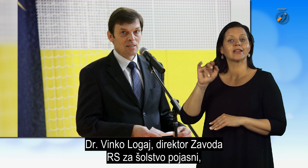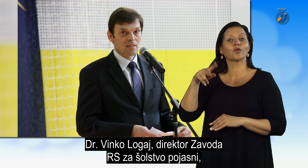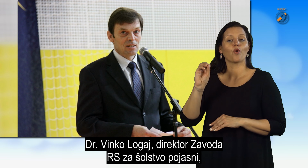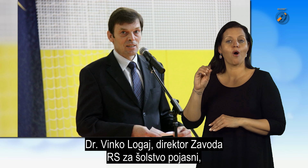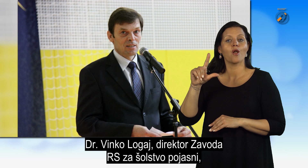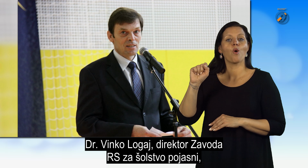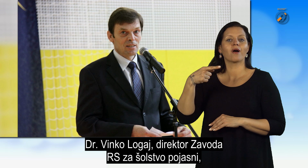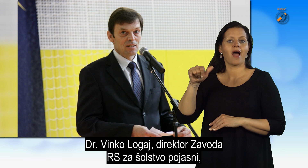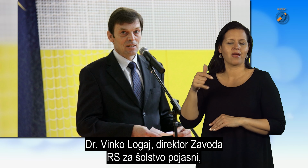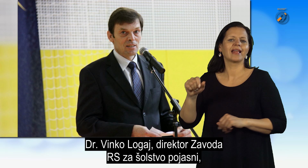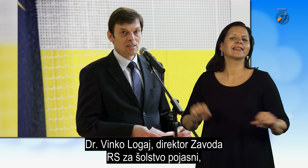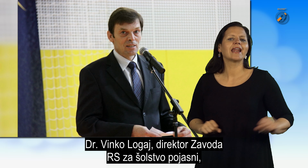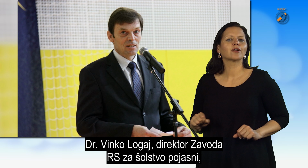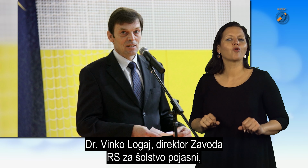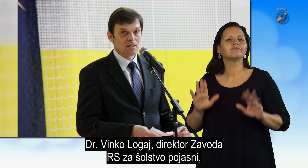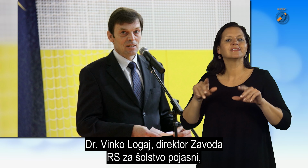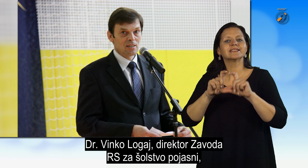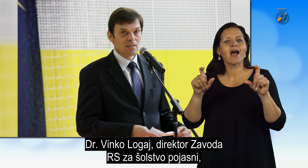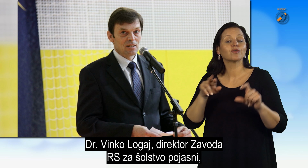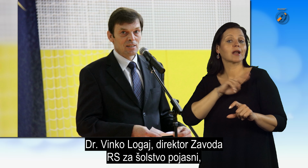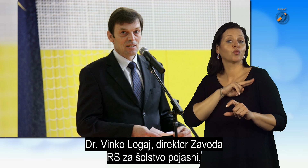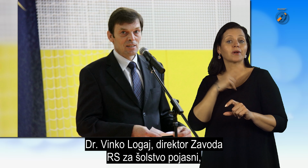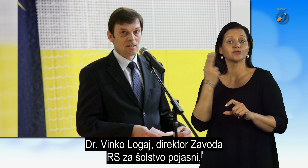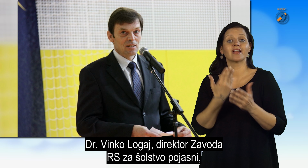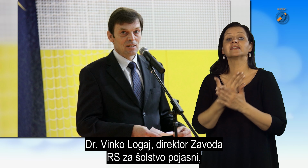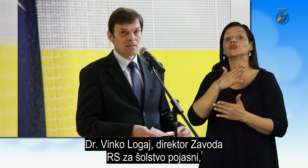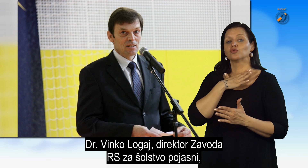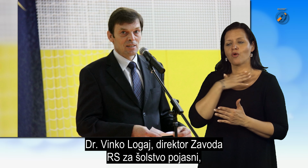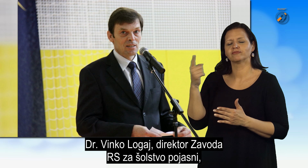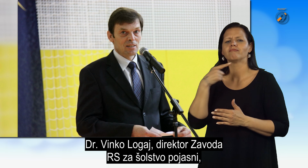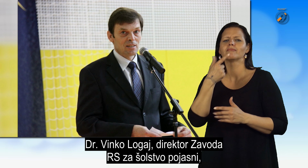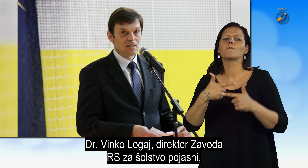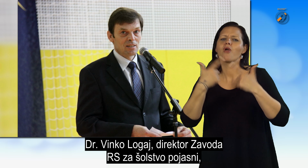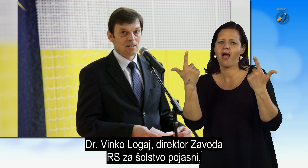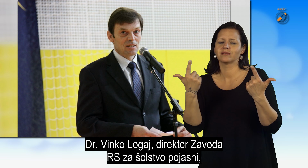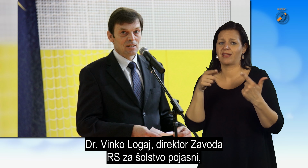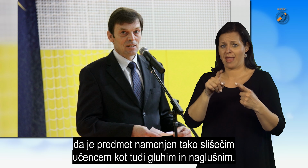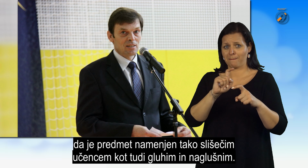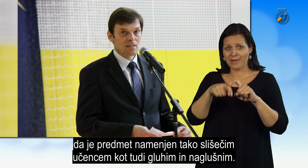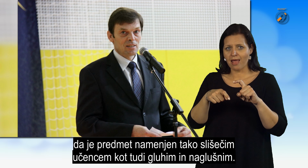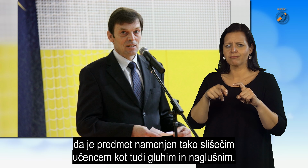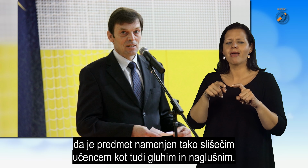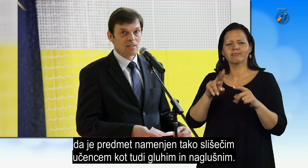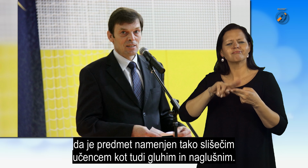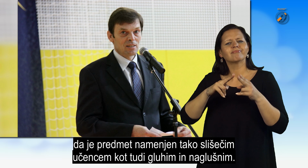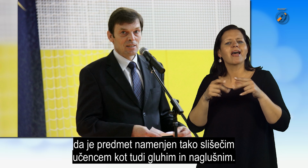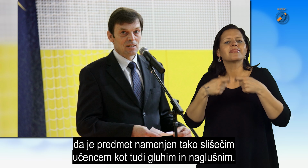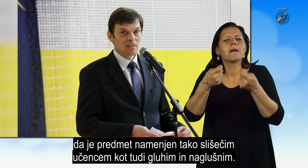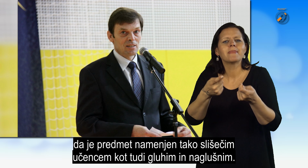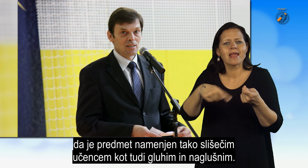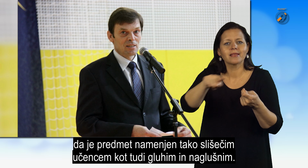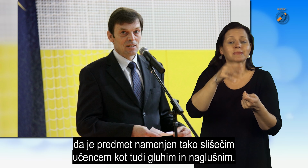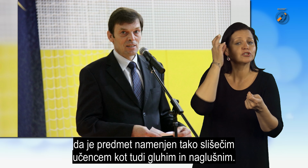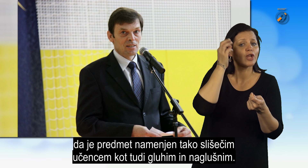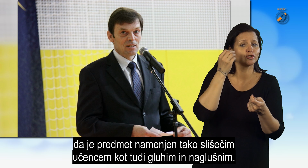Dr. Vinko Logaj, direktor Zavoda Republike Slovenije za šolstvo, pojasni, da je predmet namenjen tako slišečim